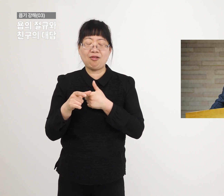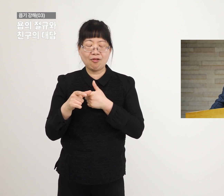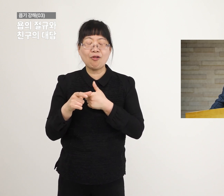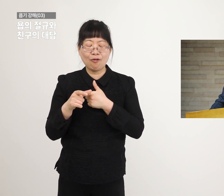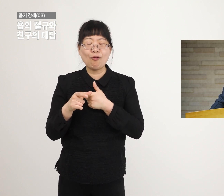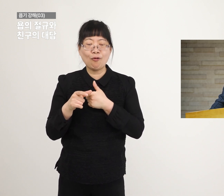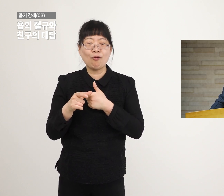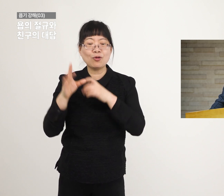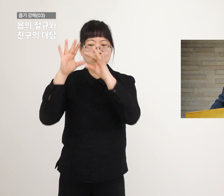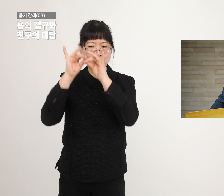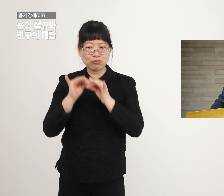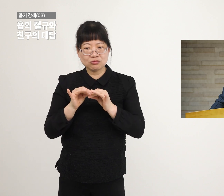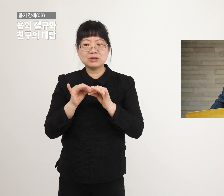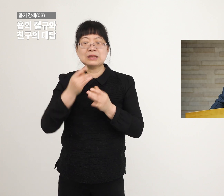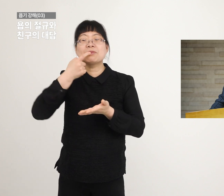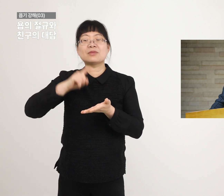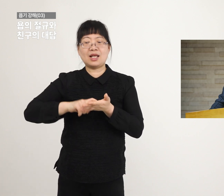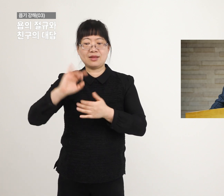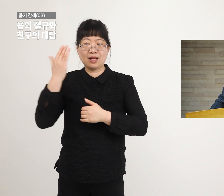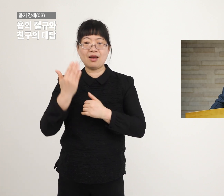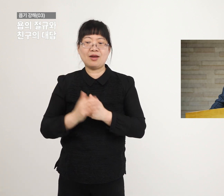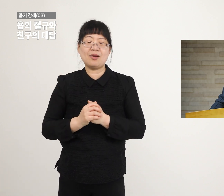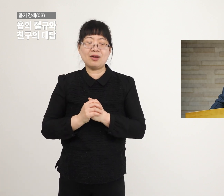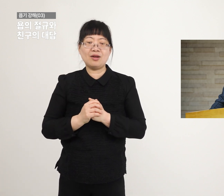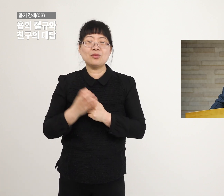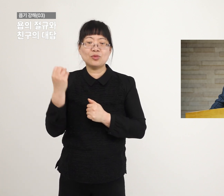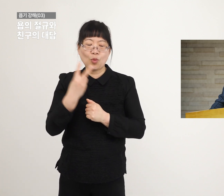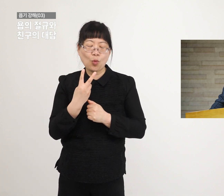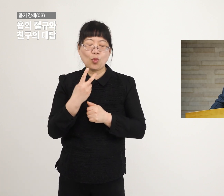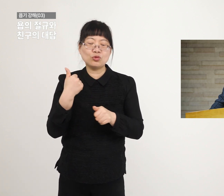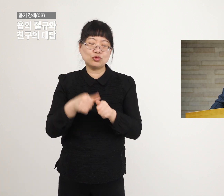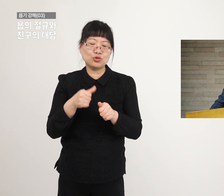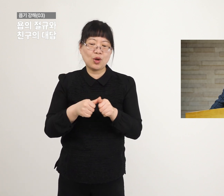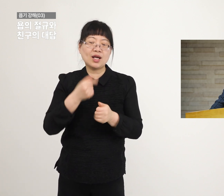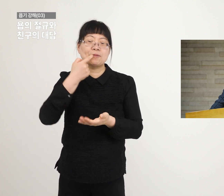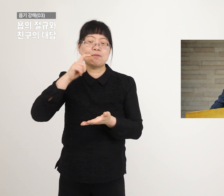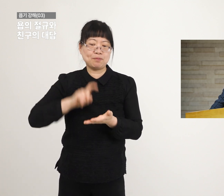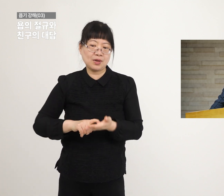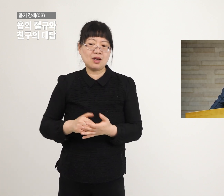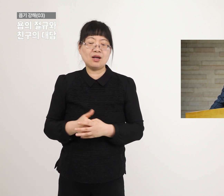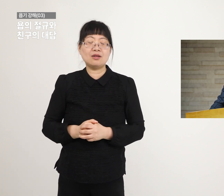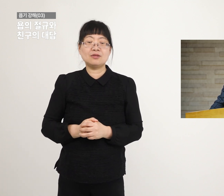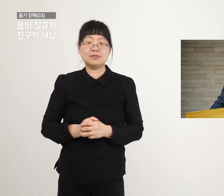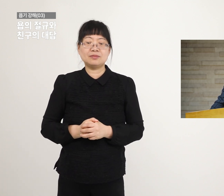설득력이 있다는 거예요. 말하기 쉽다는 거예요.